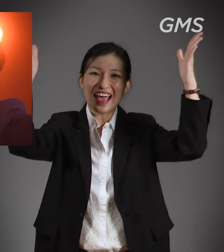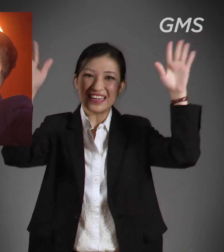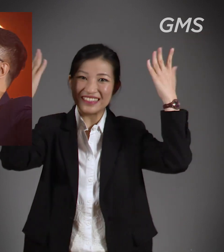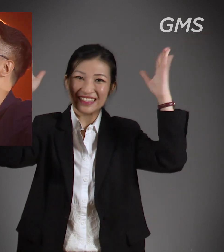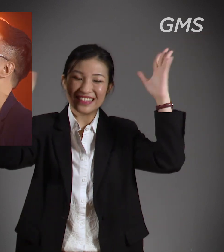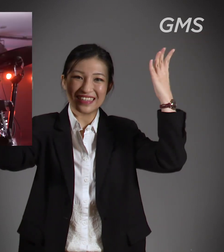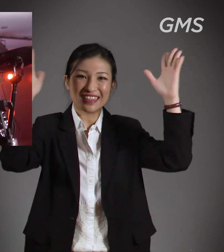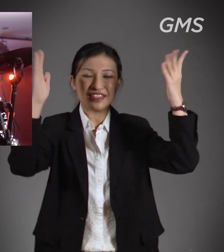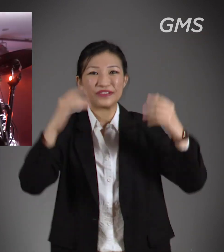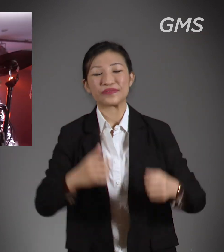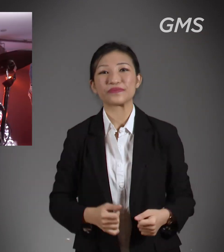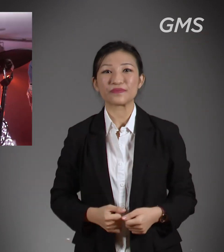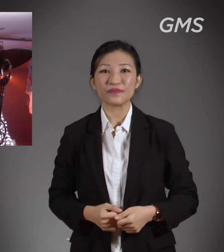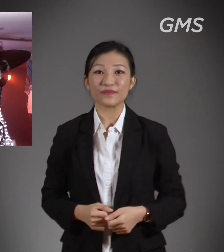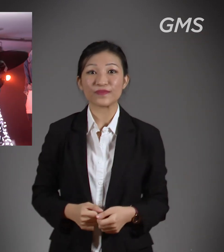Woo.